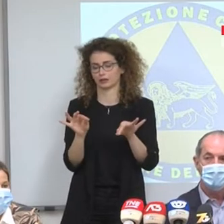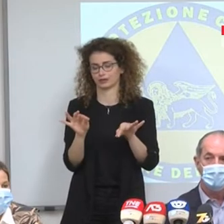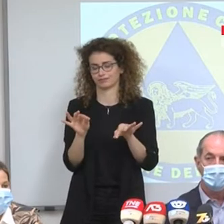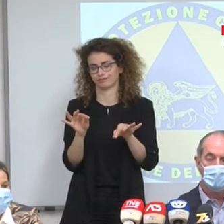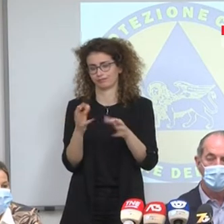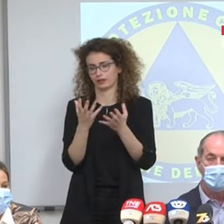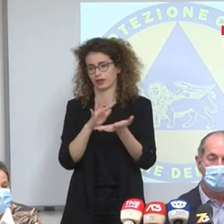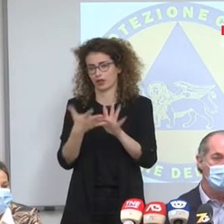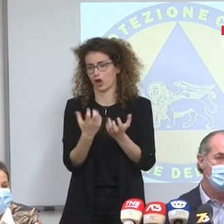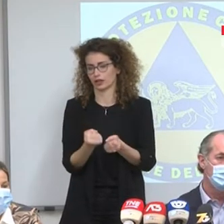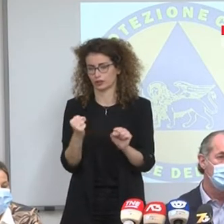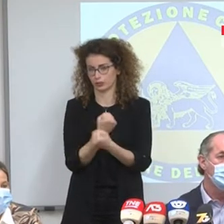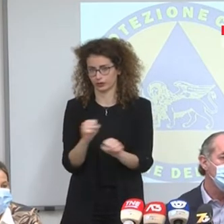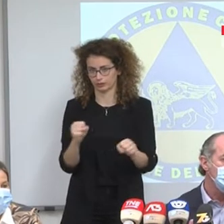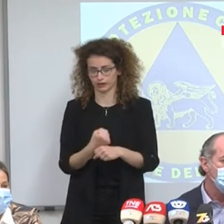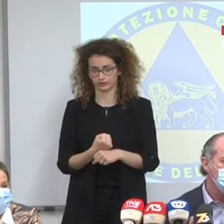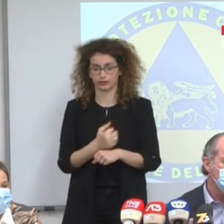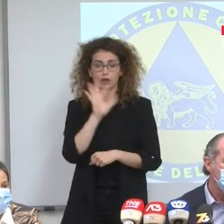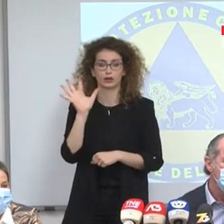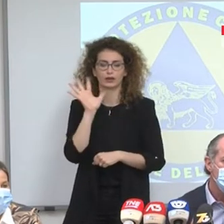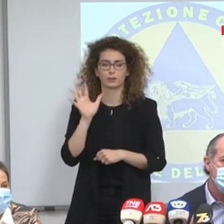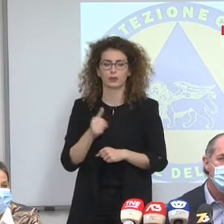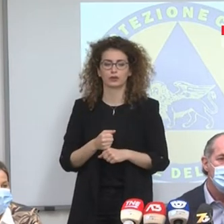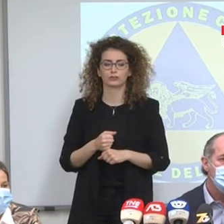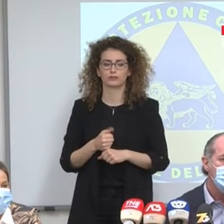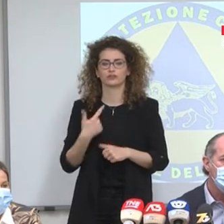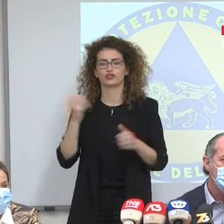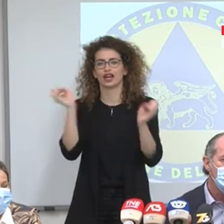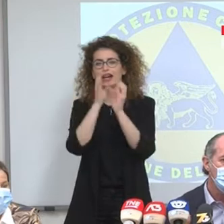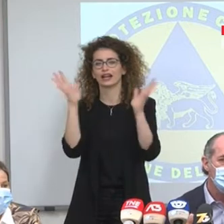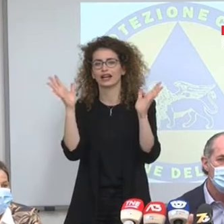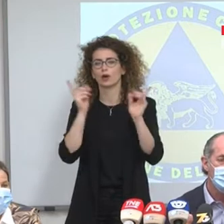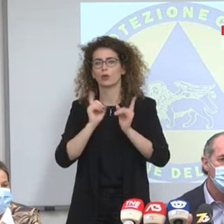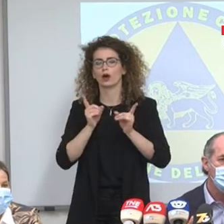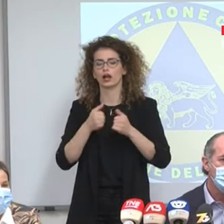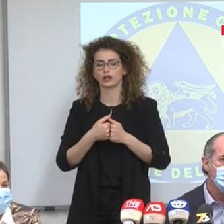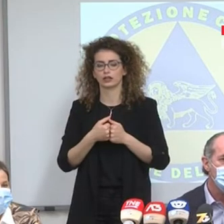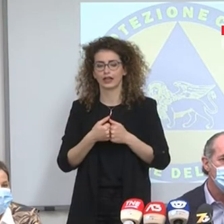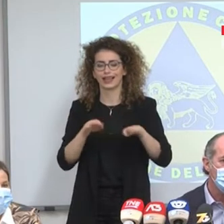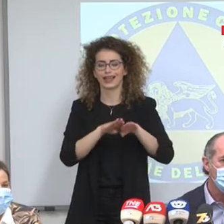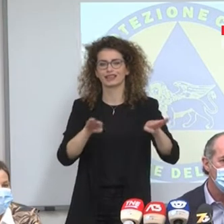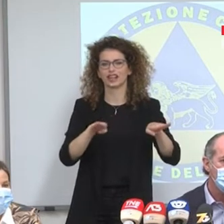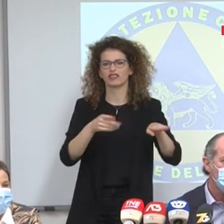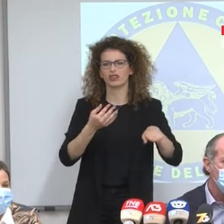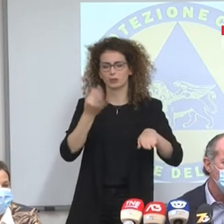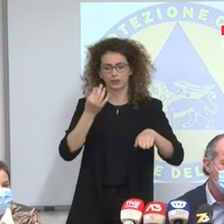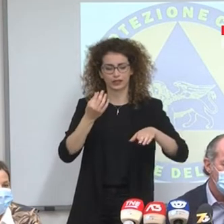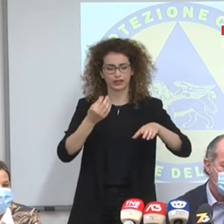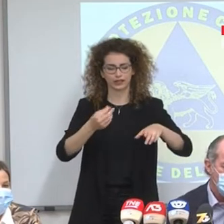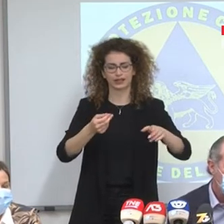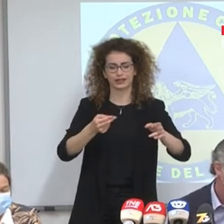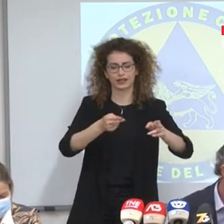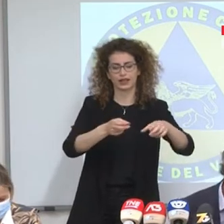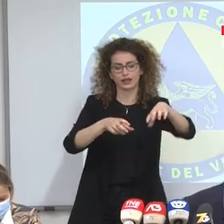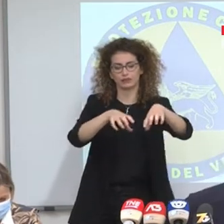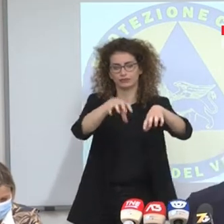praticabili, però tipo non so, c'è un'idea di imporre, di mettere i tavoli a scacchiera nei ristoranti, c'è